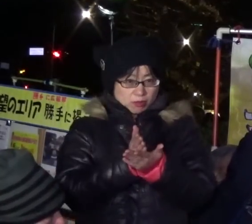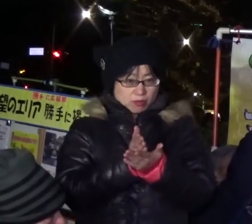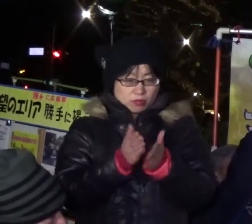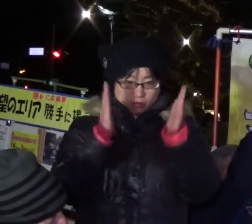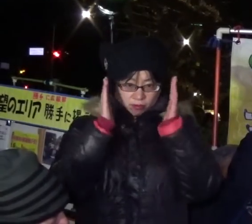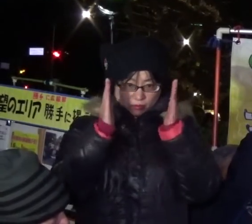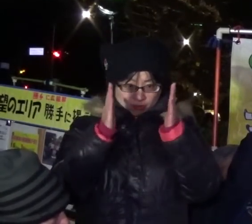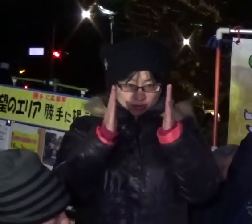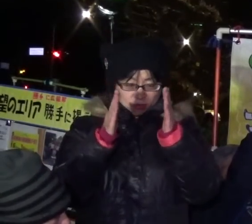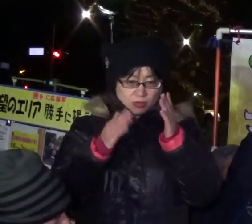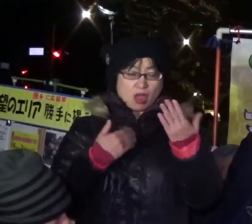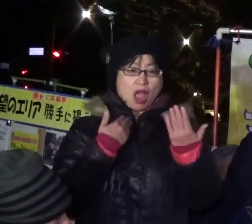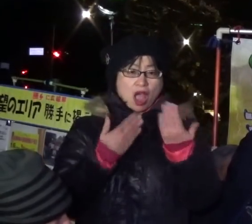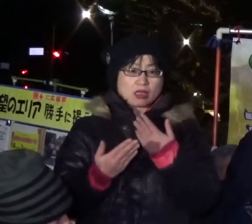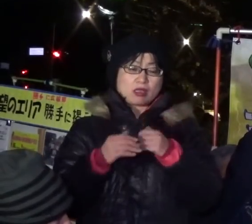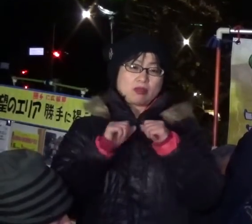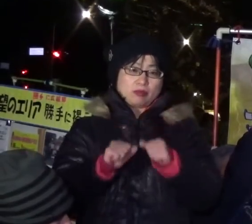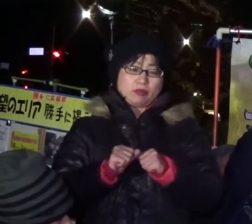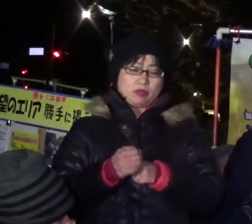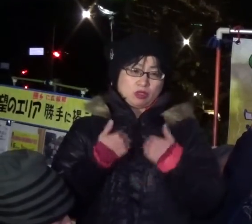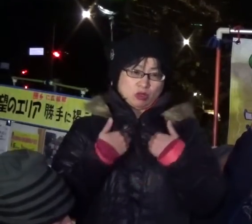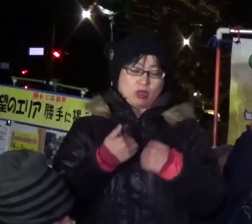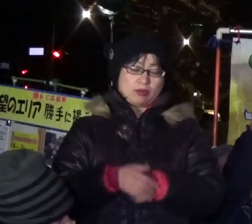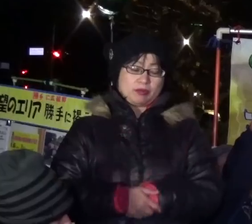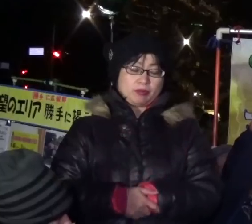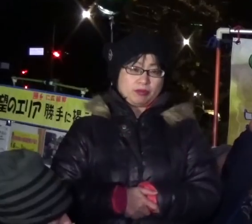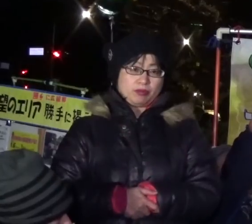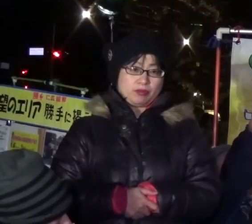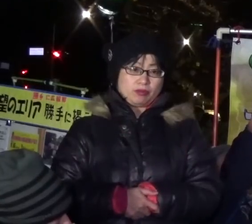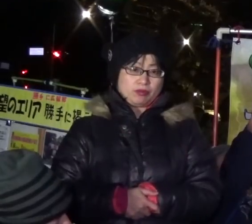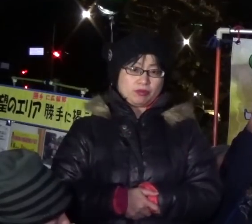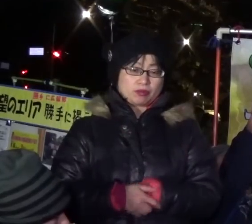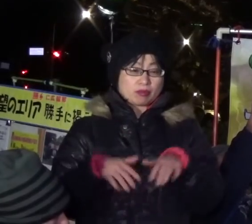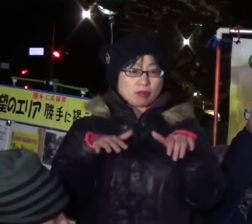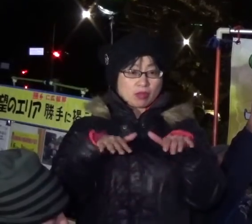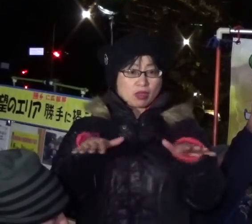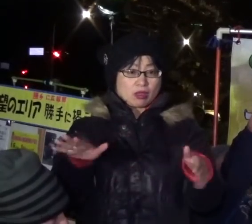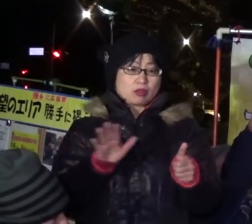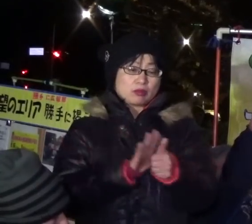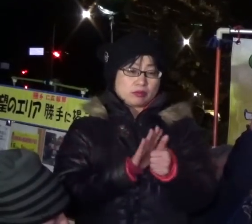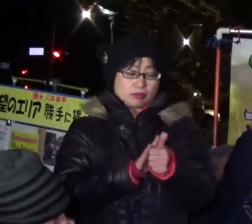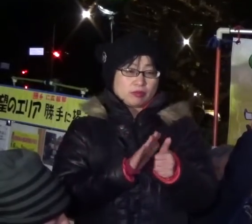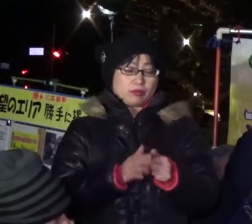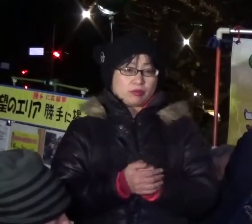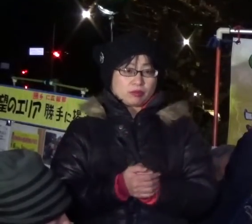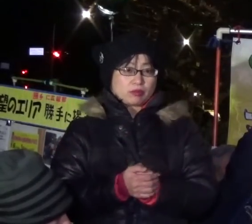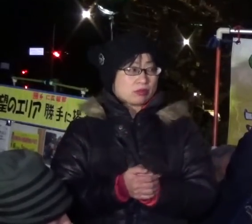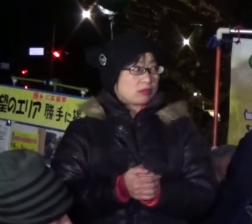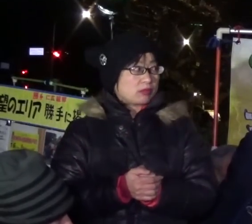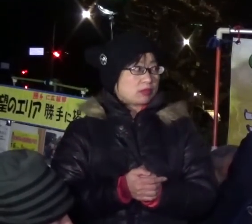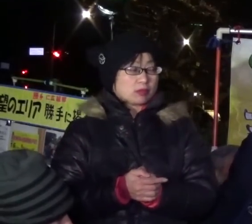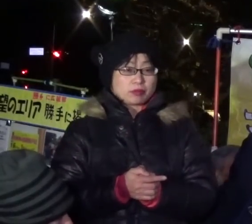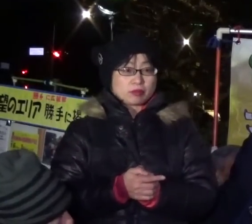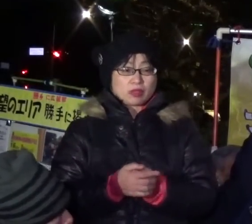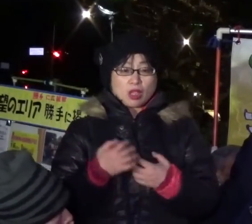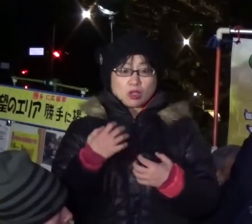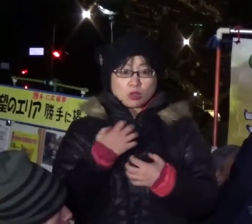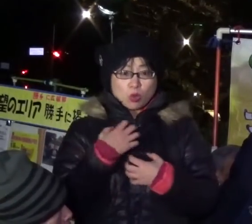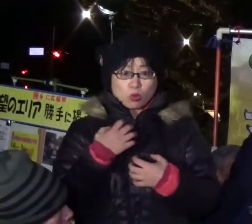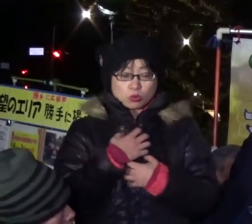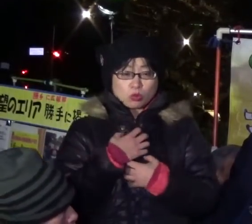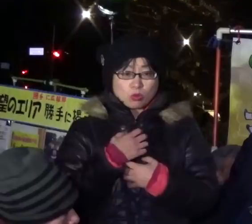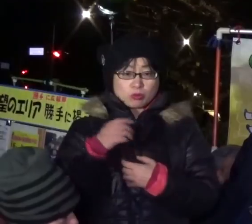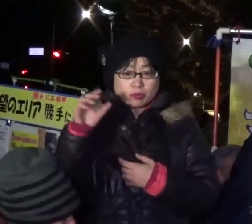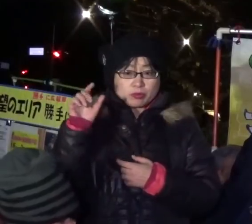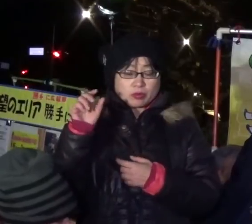ならないんだと思います。でその、広めていく一助としてですね、この、恐怖のカウントダウンという、映像